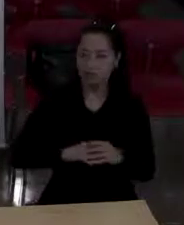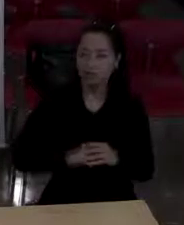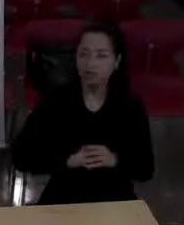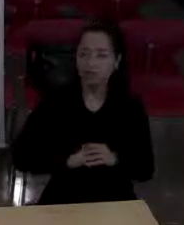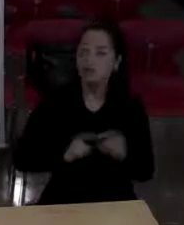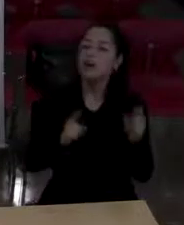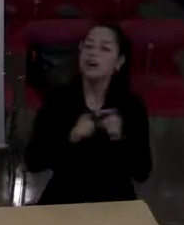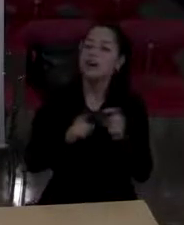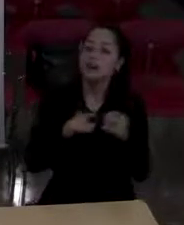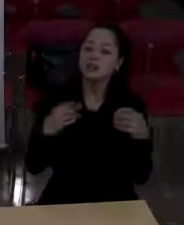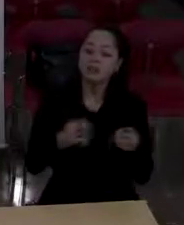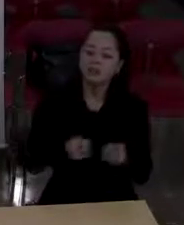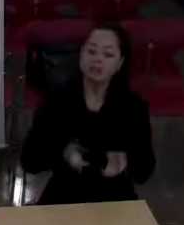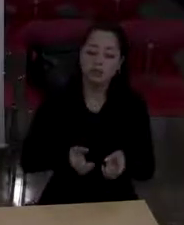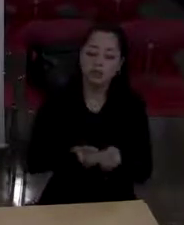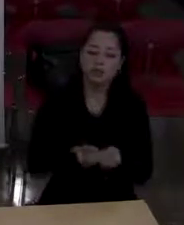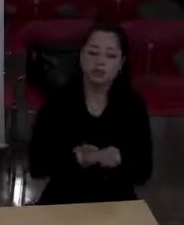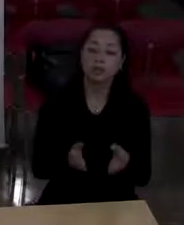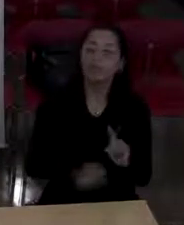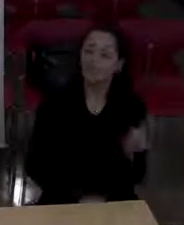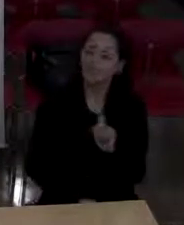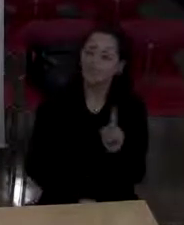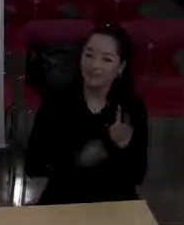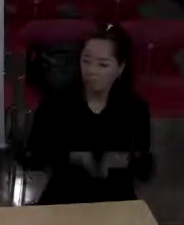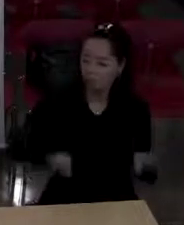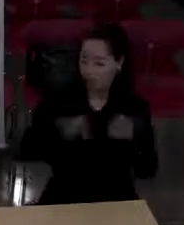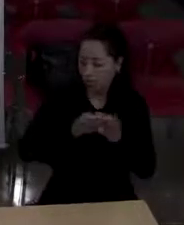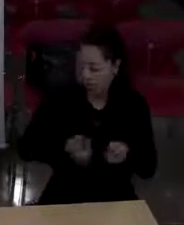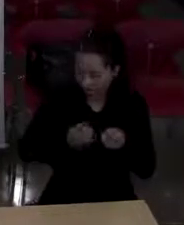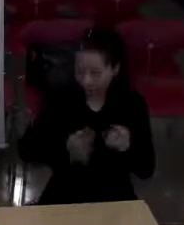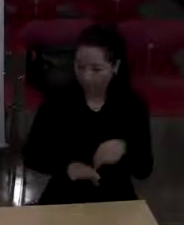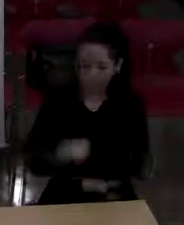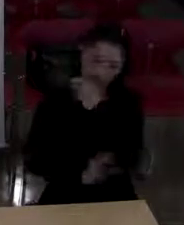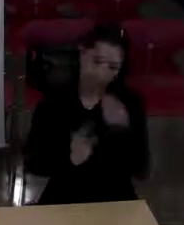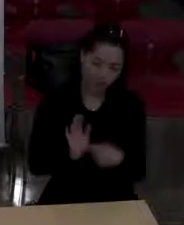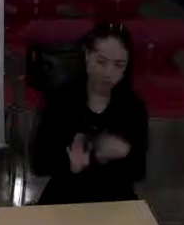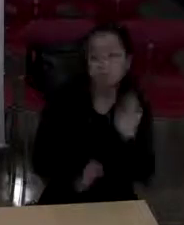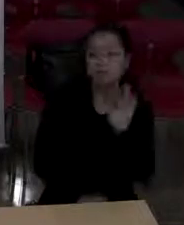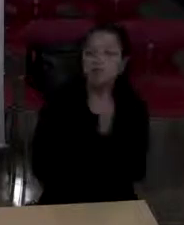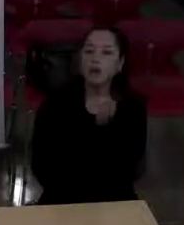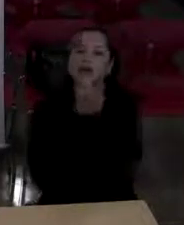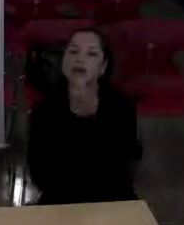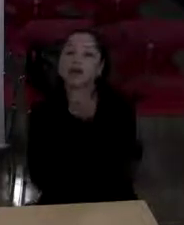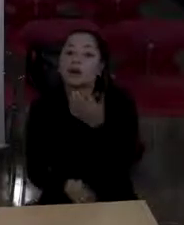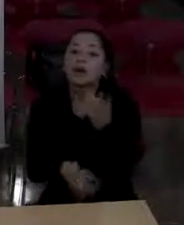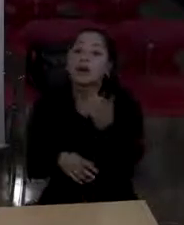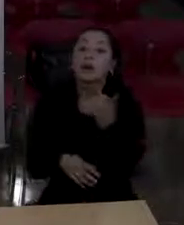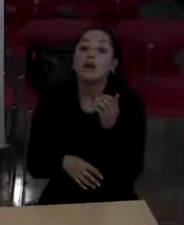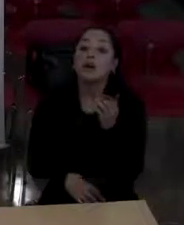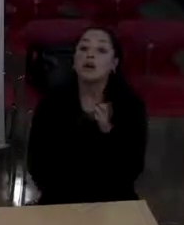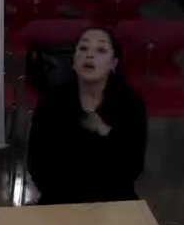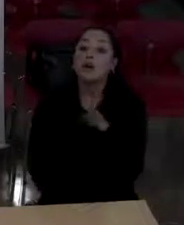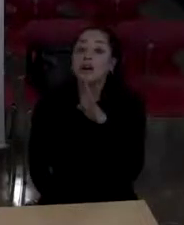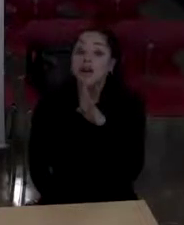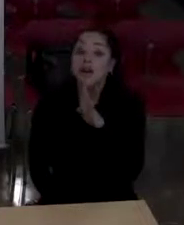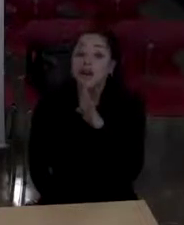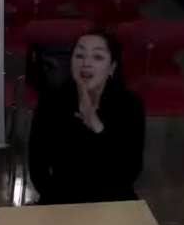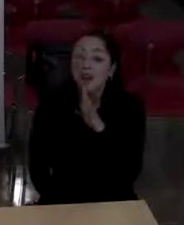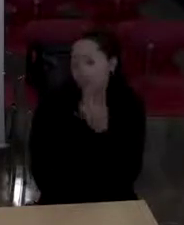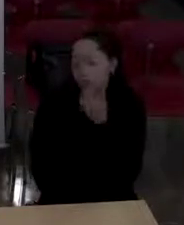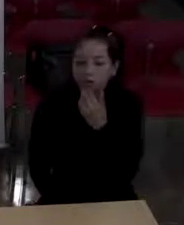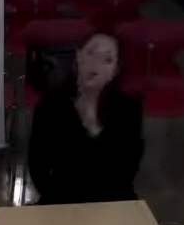cambia o que se varía en una palabra, si se dice, por ejemplo, vaso y paso, por una sola letra, entonces